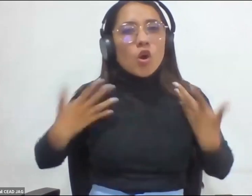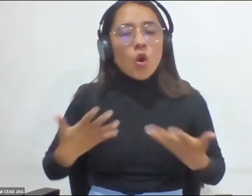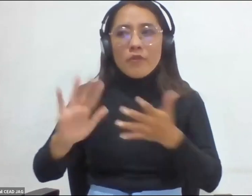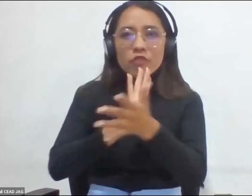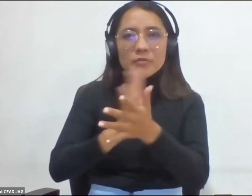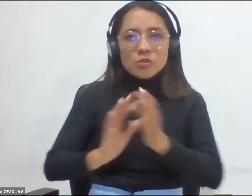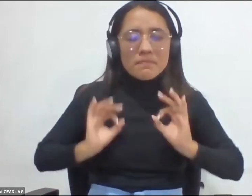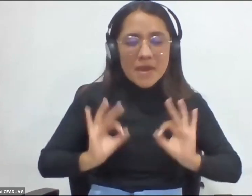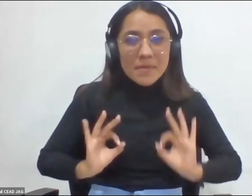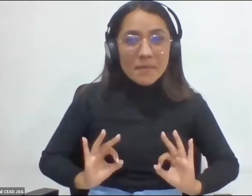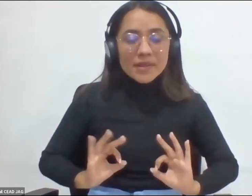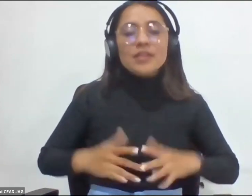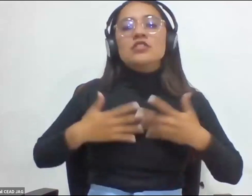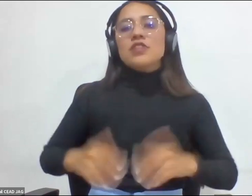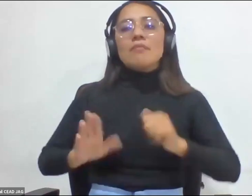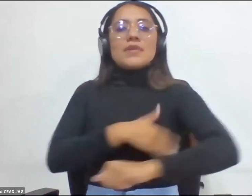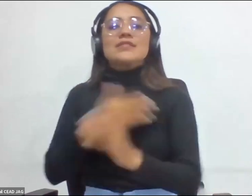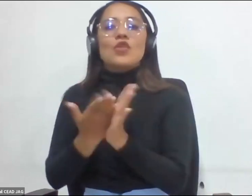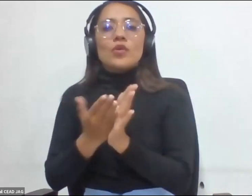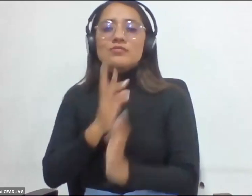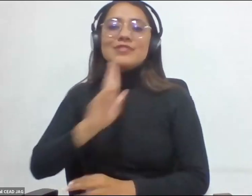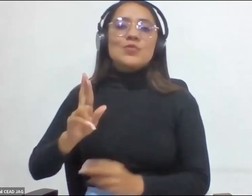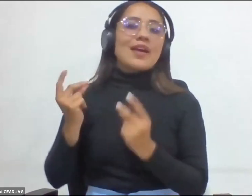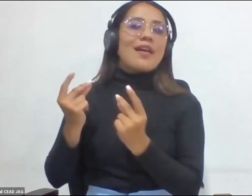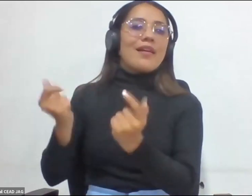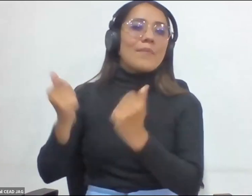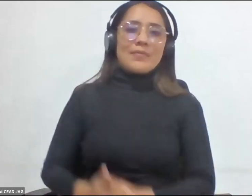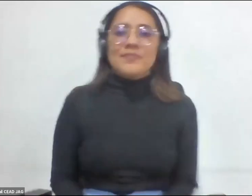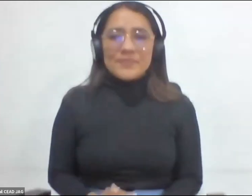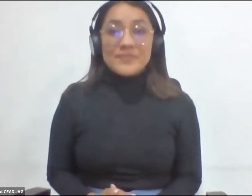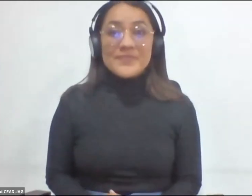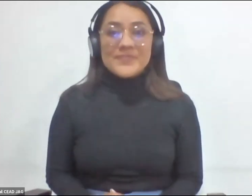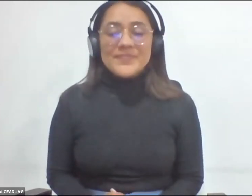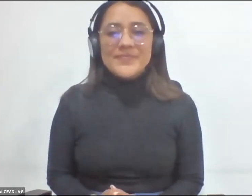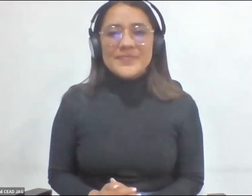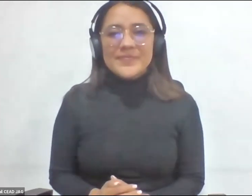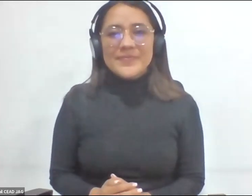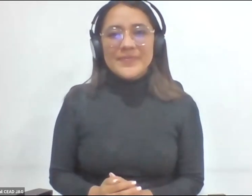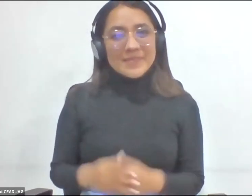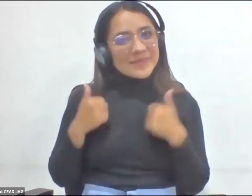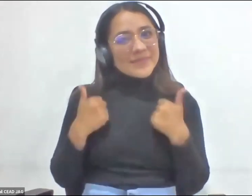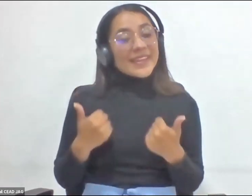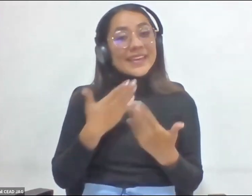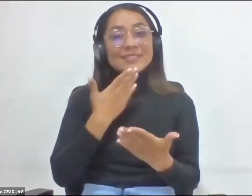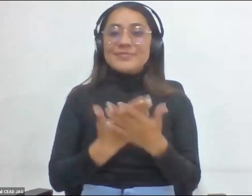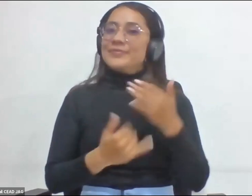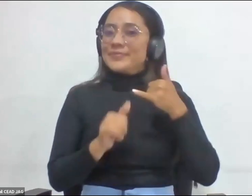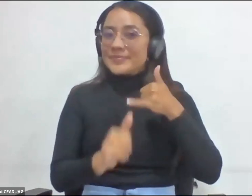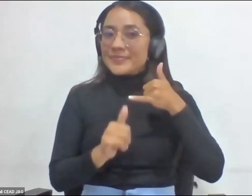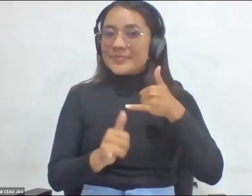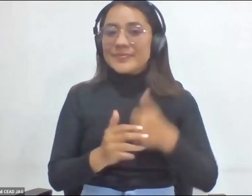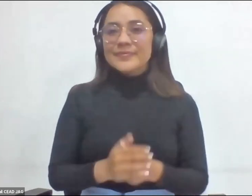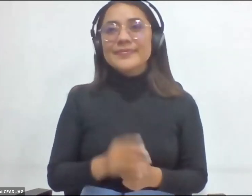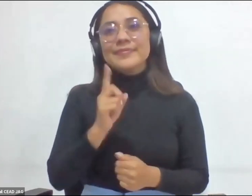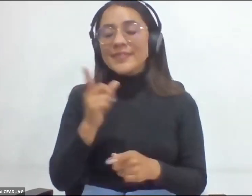así mismo tendremos la respuesta a nuestros beneficiarios muy bien muchas gracias ingeniero Así